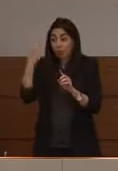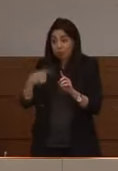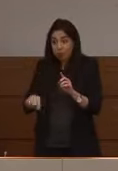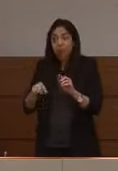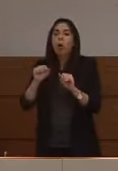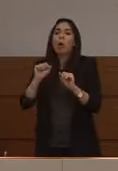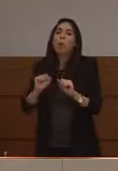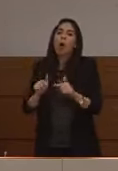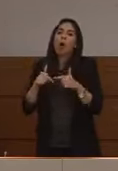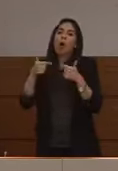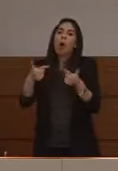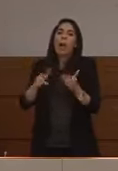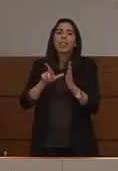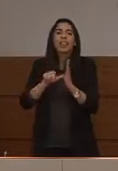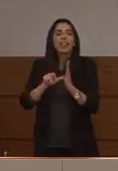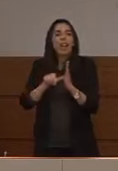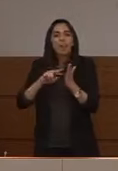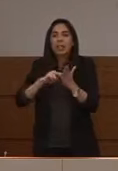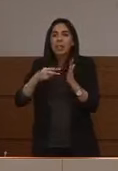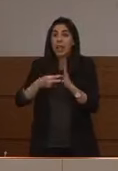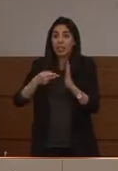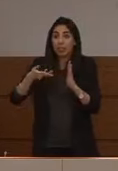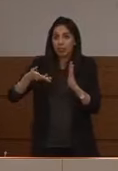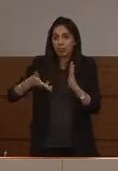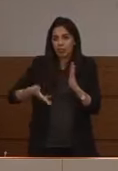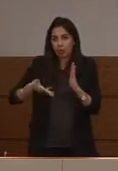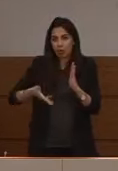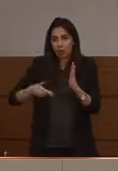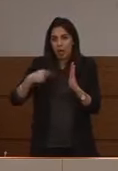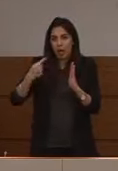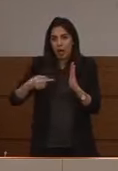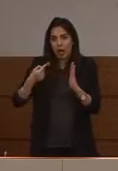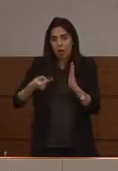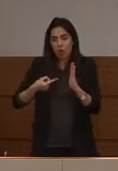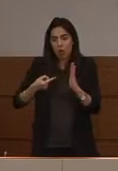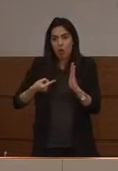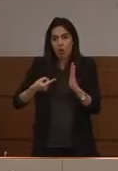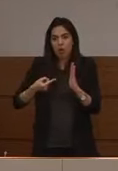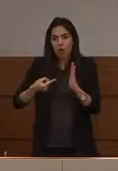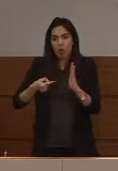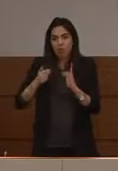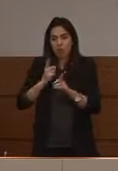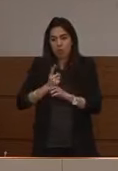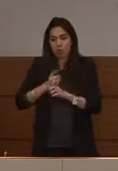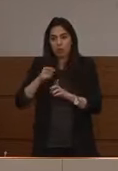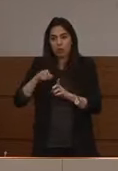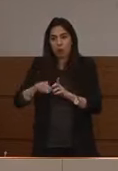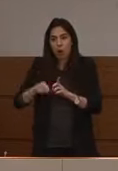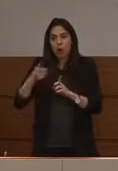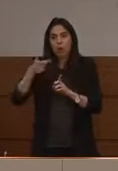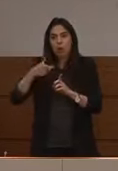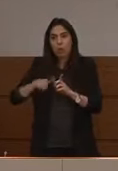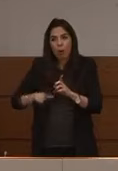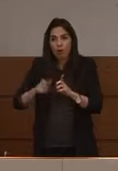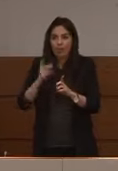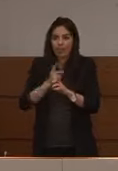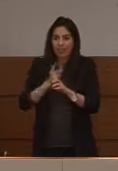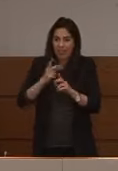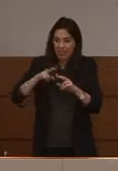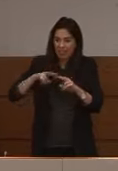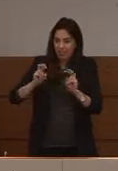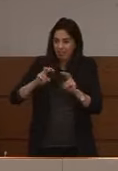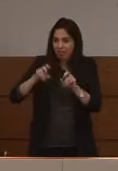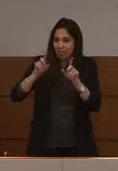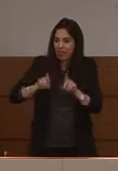tecnici attualmente legate all impiego dei test tradizionali